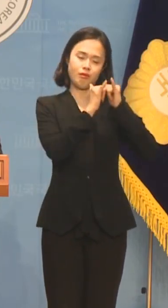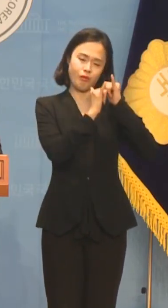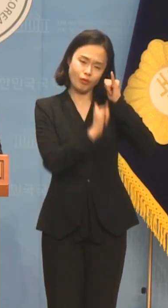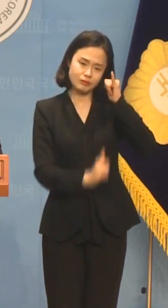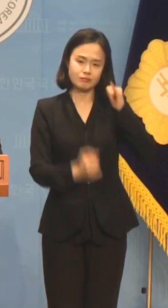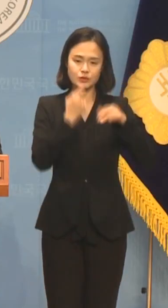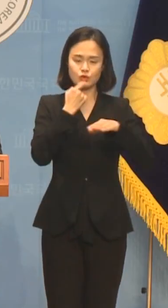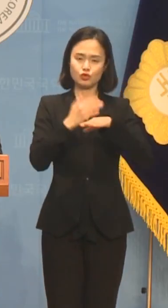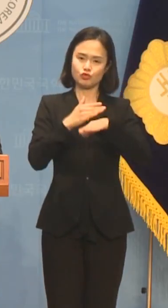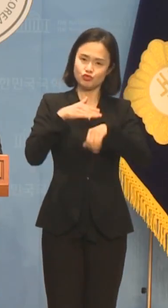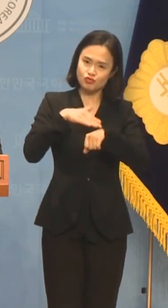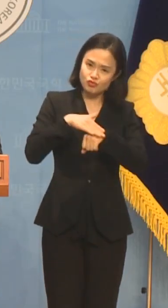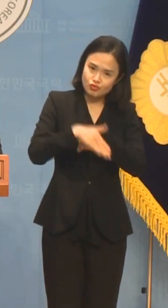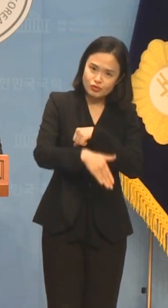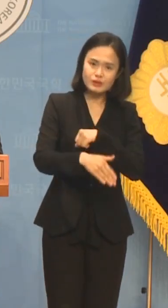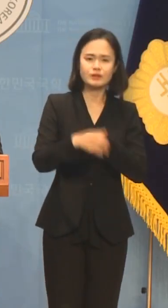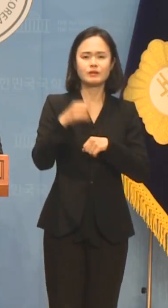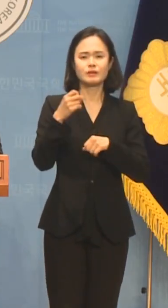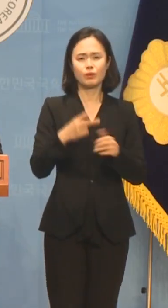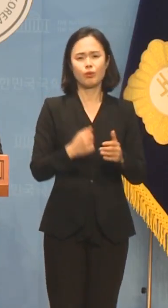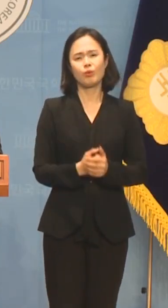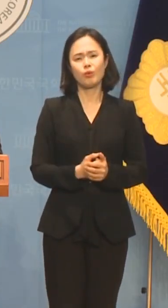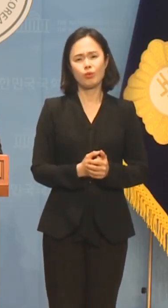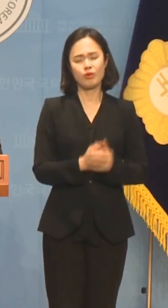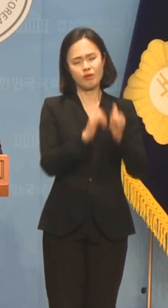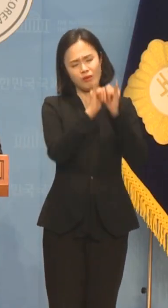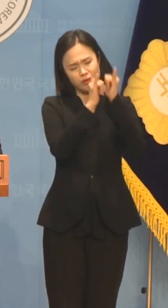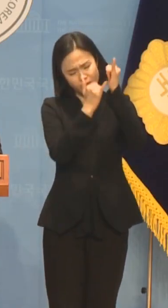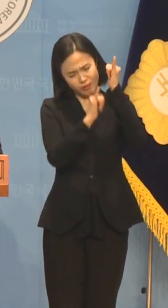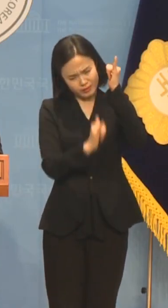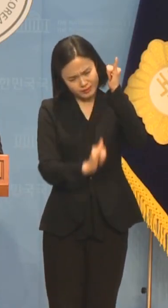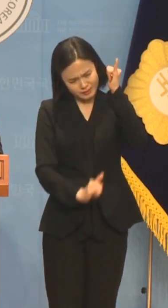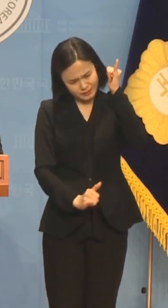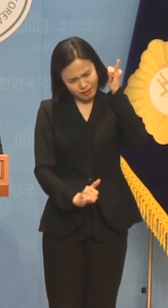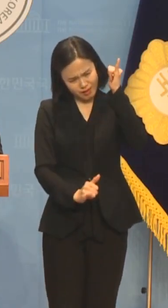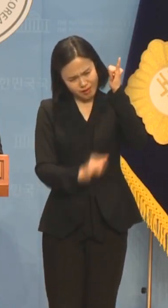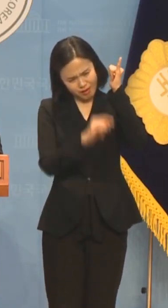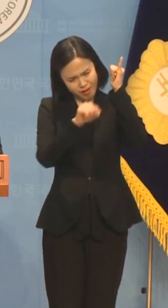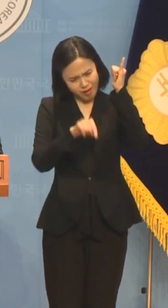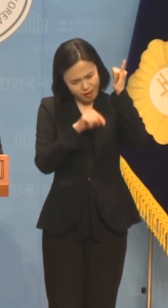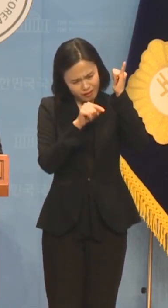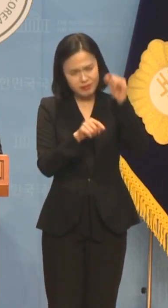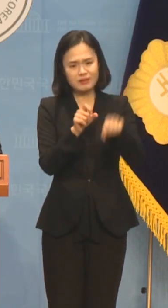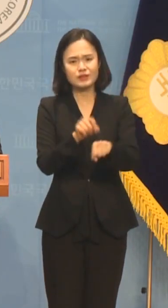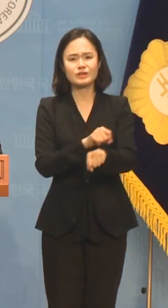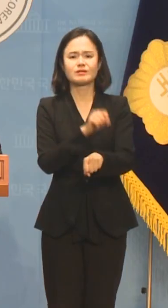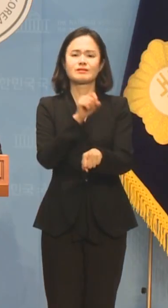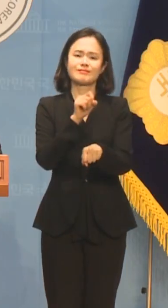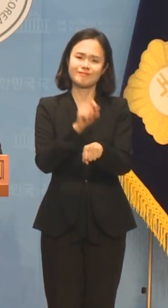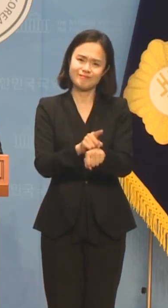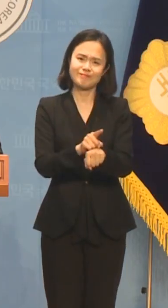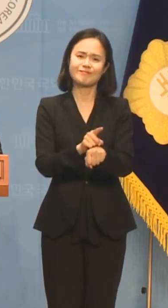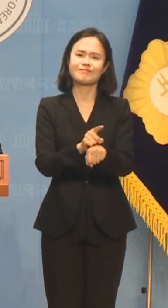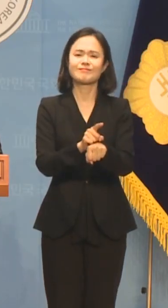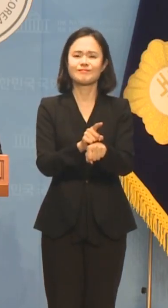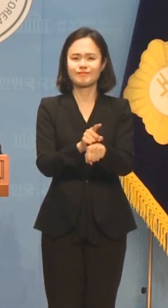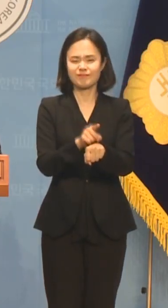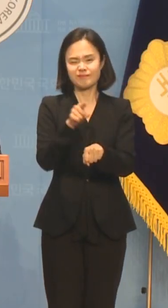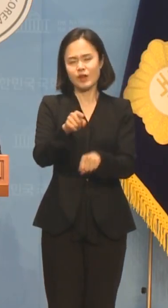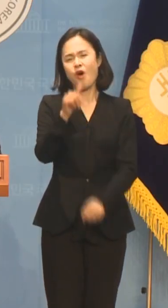갈등과 우여곡절을 겪으면서 여기까지 왔다라는 그런 특수한 한국적 상황을